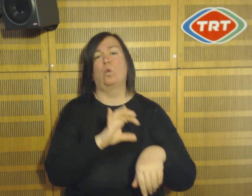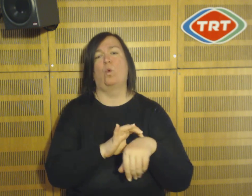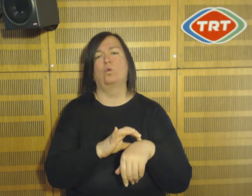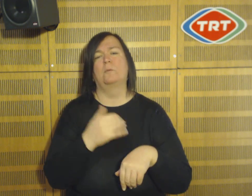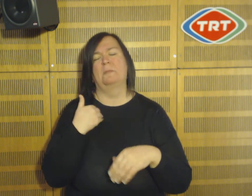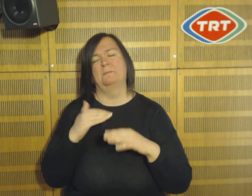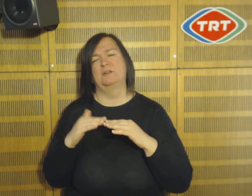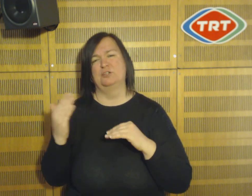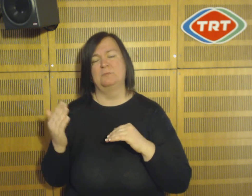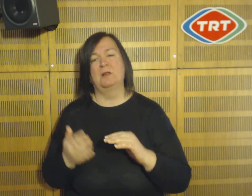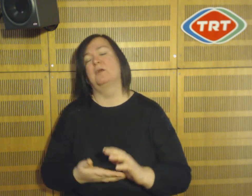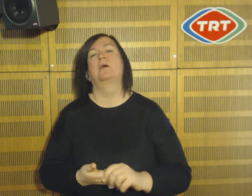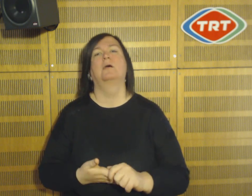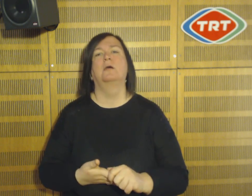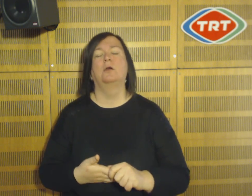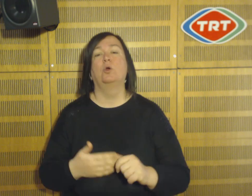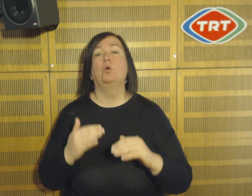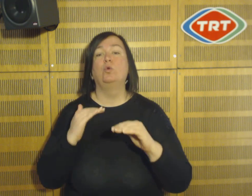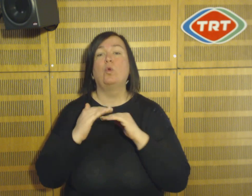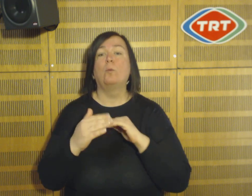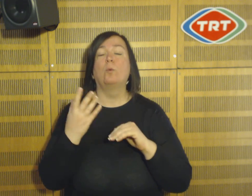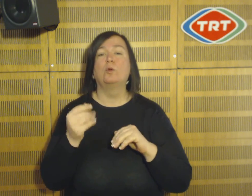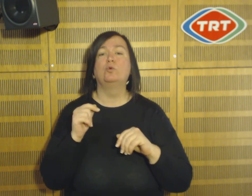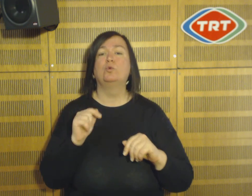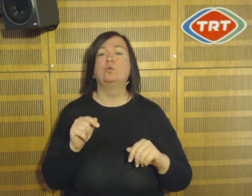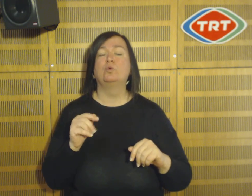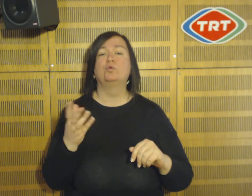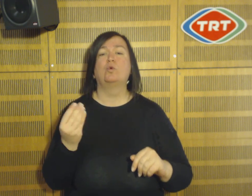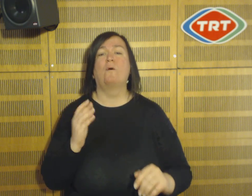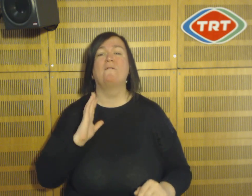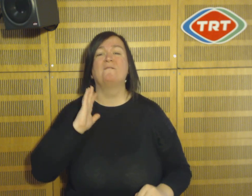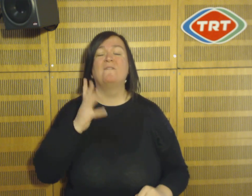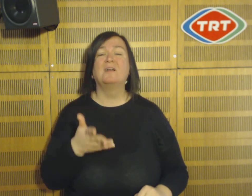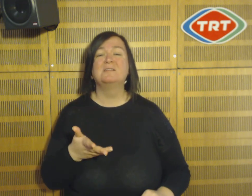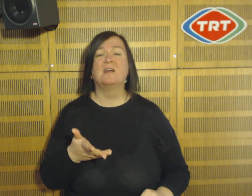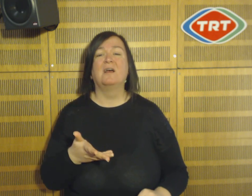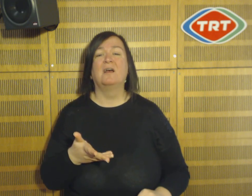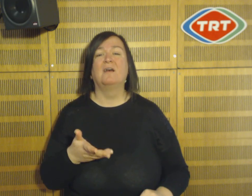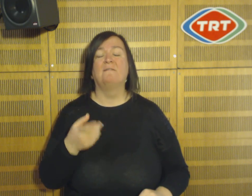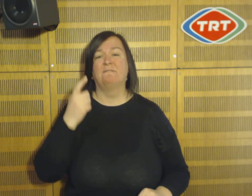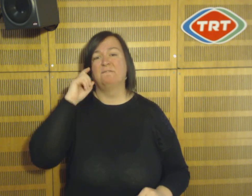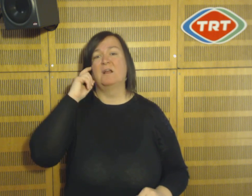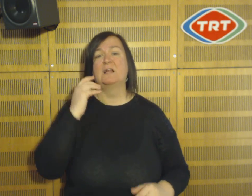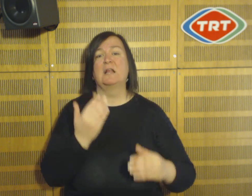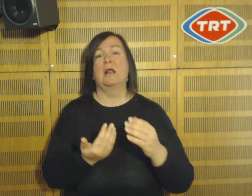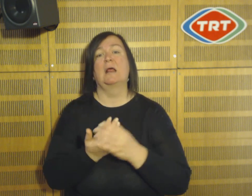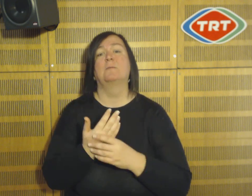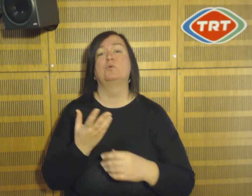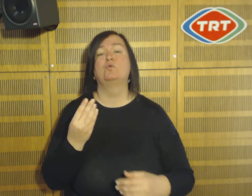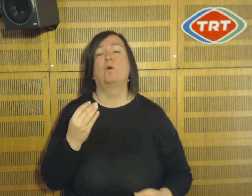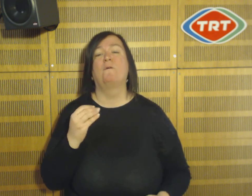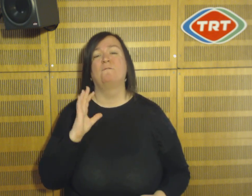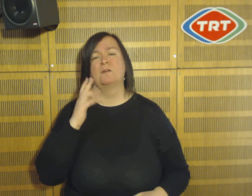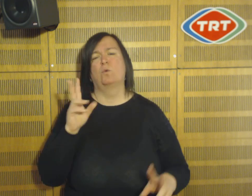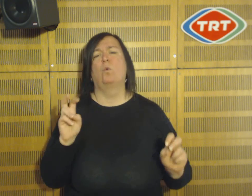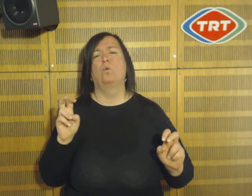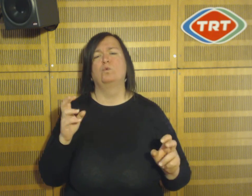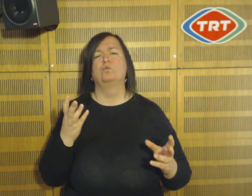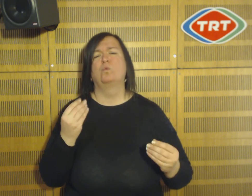dışımda Eee toplum olarak şu şekilde çok fazla farkındalık yaratılması gereken Çok fazla konu çok fazla hus husus var